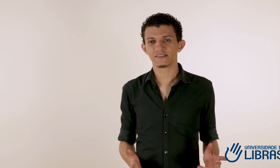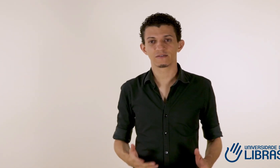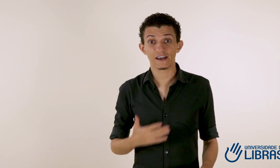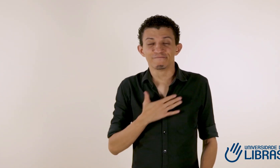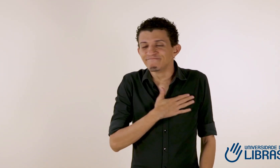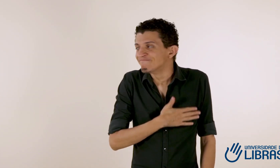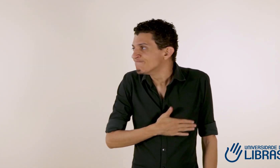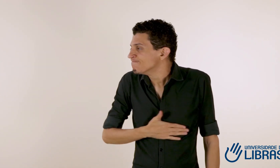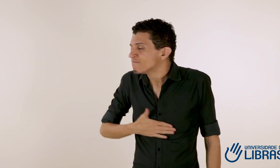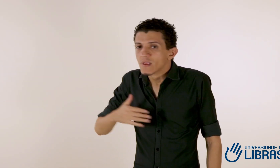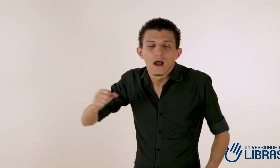isso,